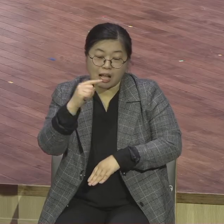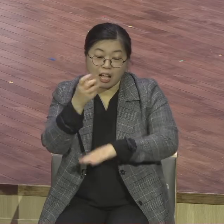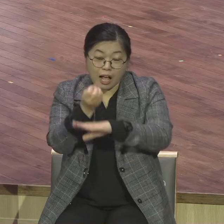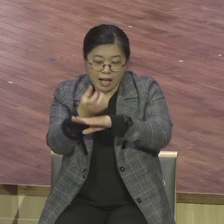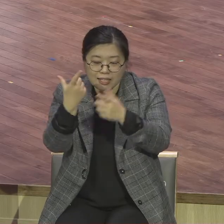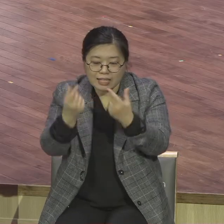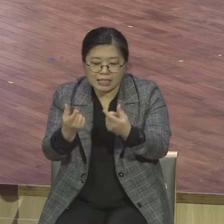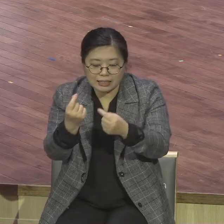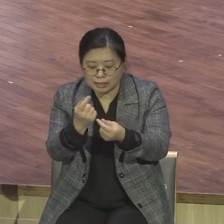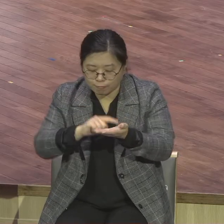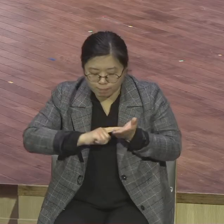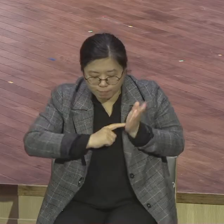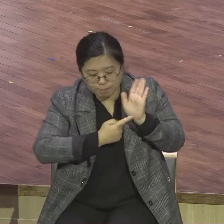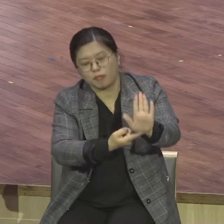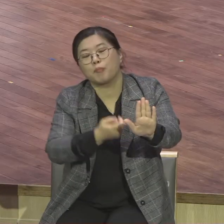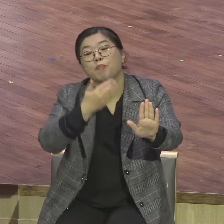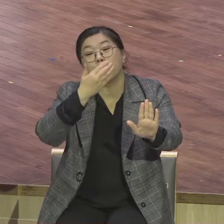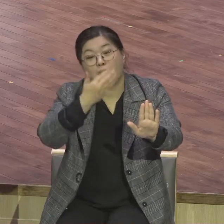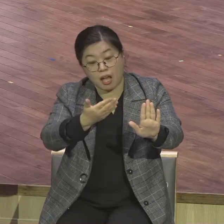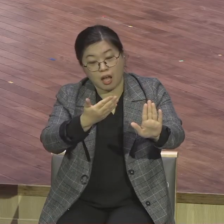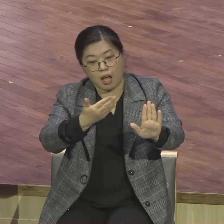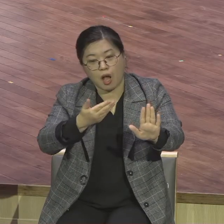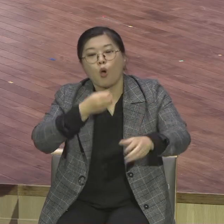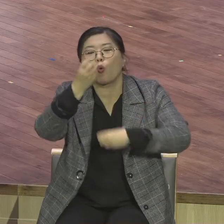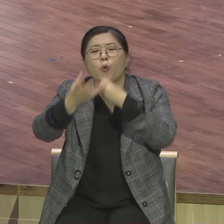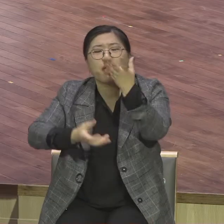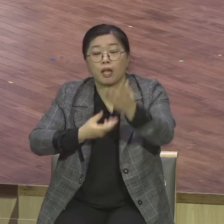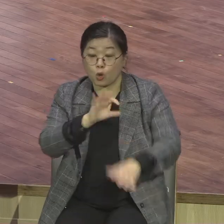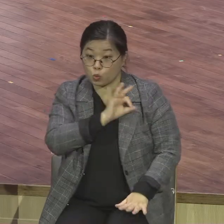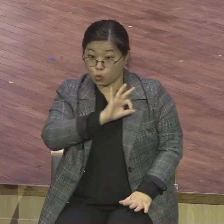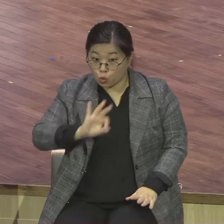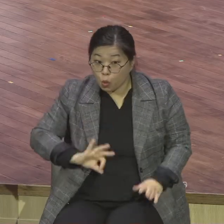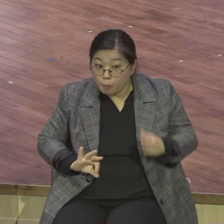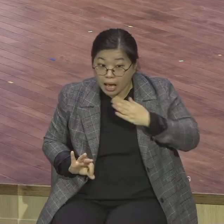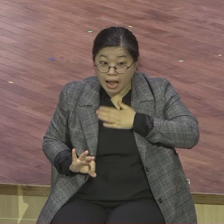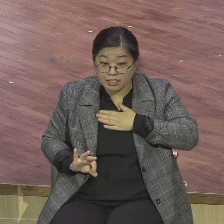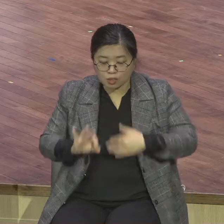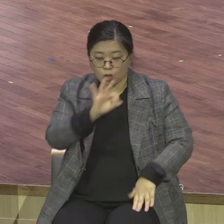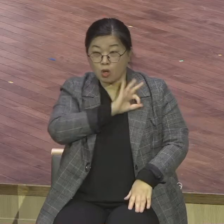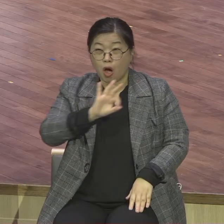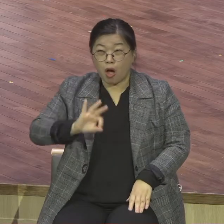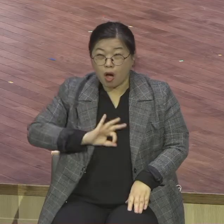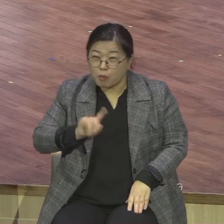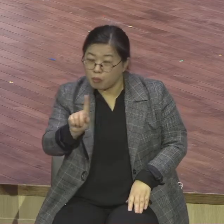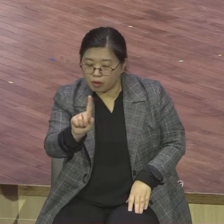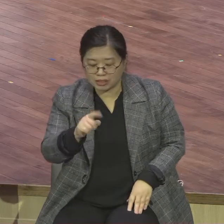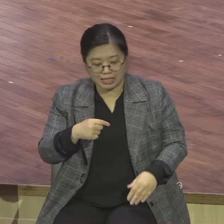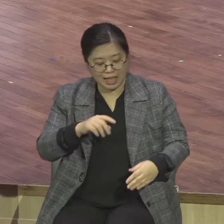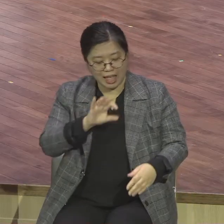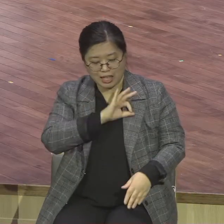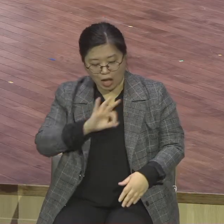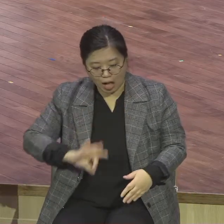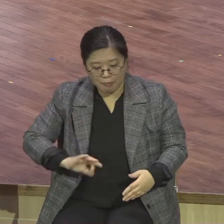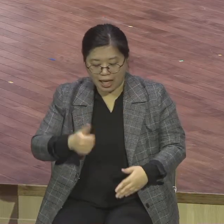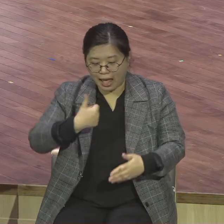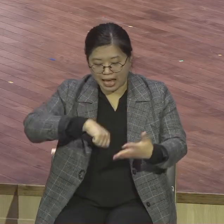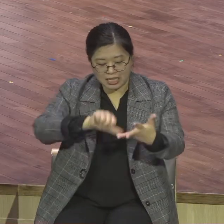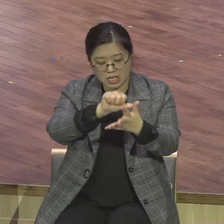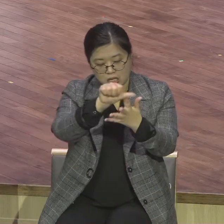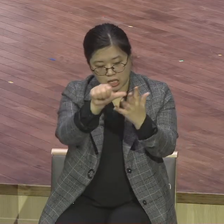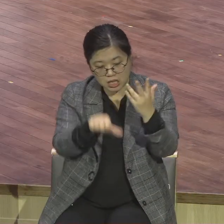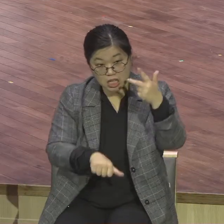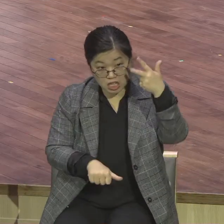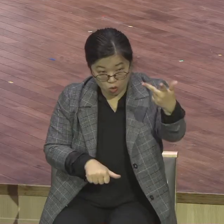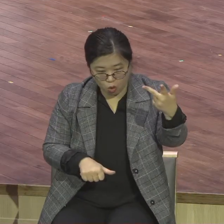엄청 연단 받았지요. 욥의 연단 아시잖아요. 아들 일곱, 딸 셋 한 방에 다 죽어